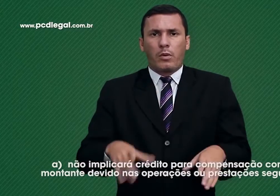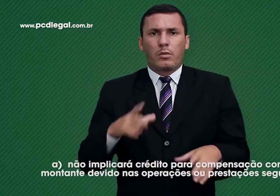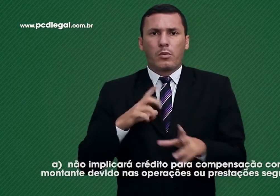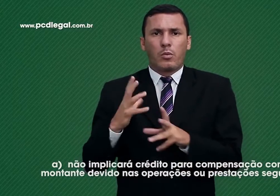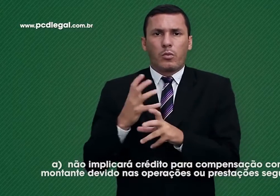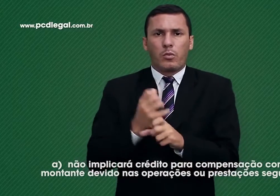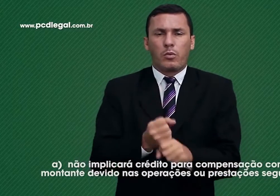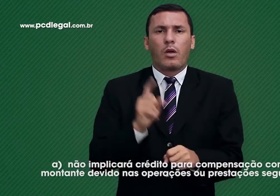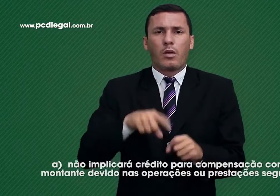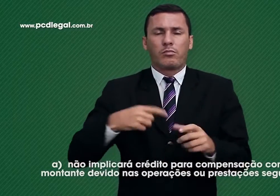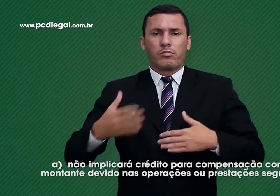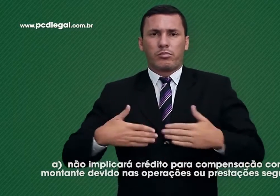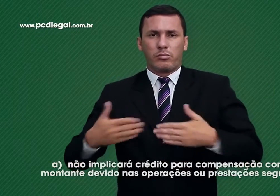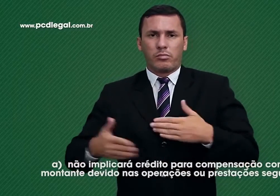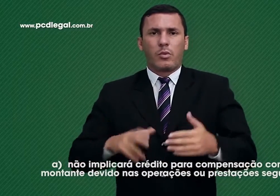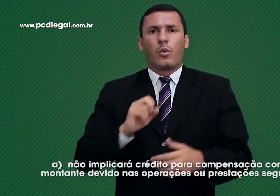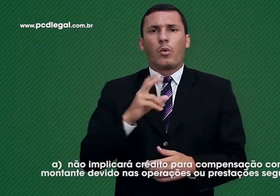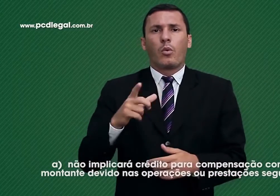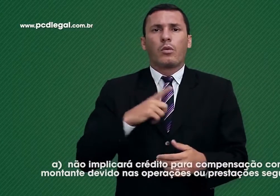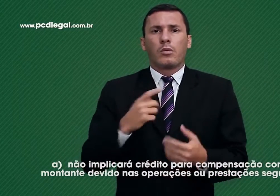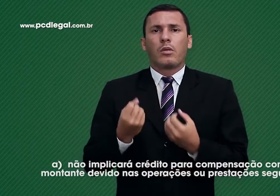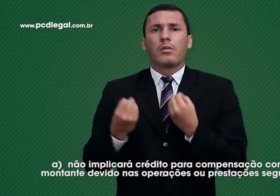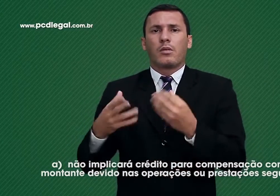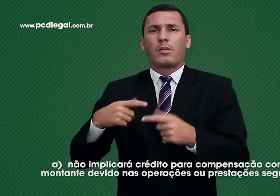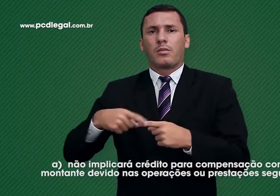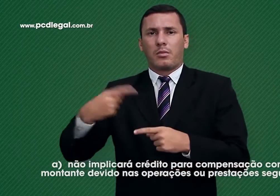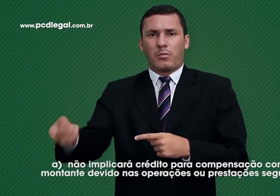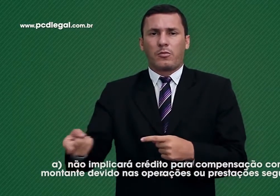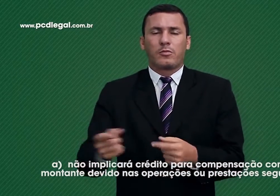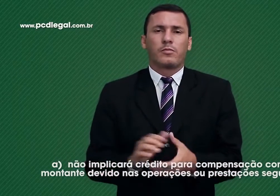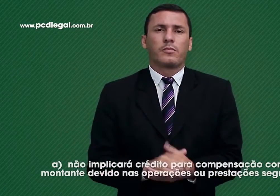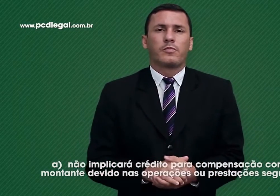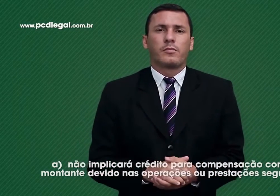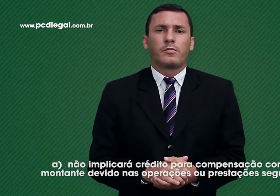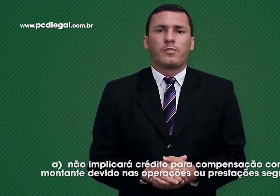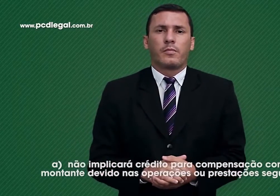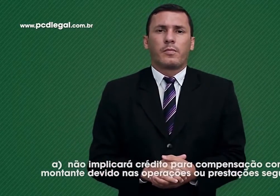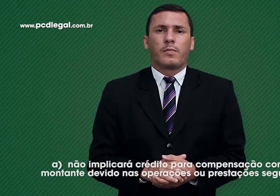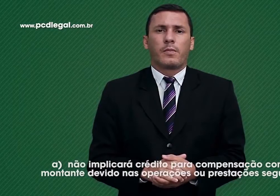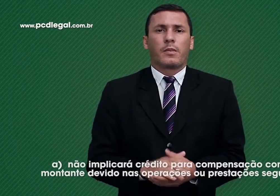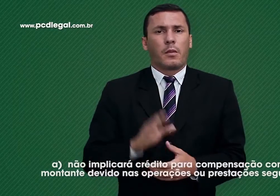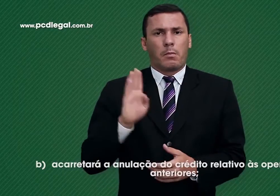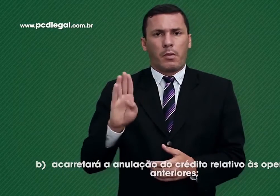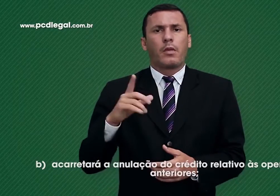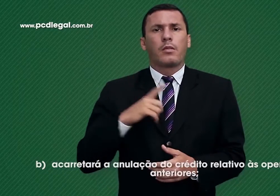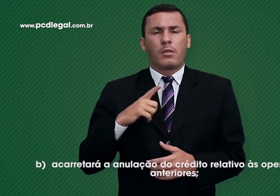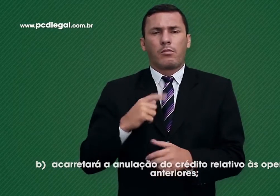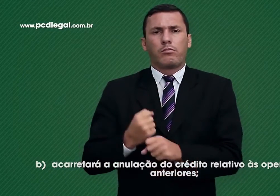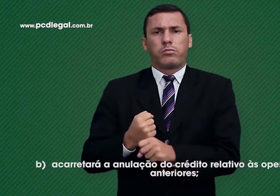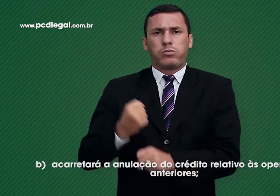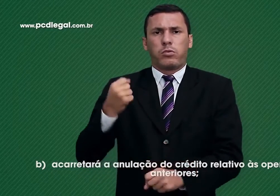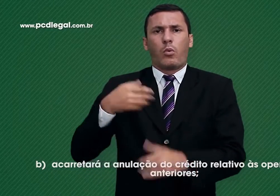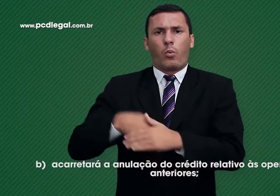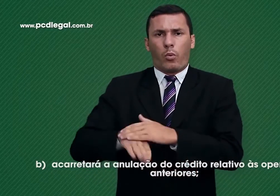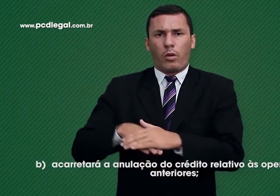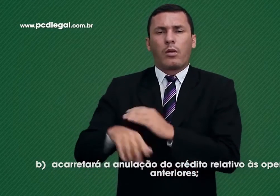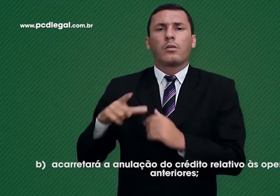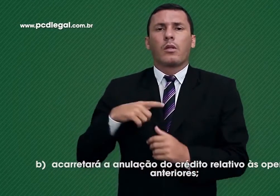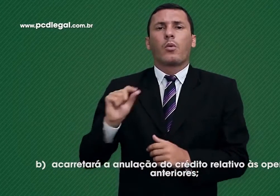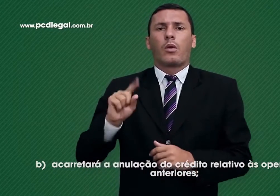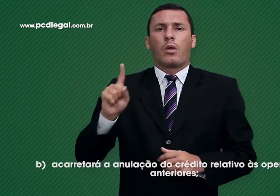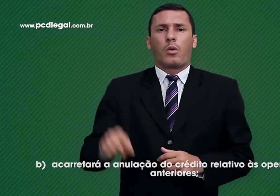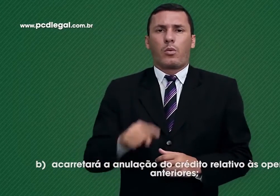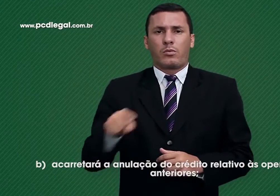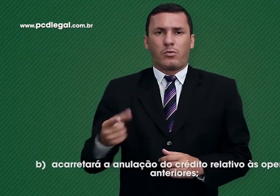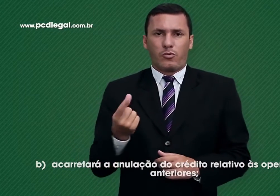para compensação com o montante devido nas operações ou prestações seguintes. B. Acarretará